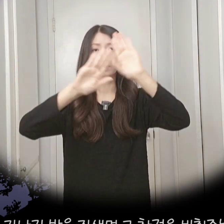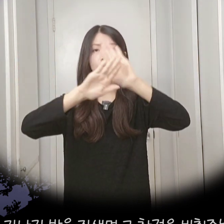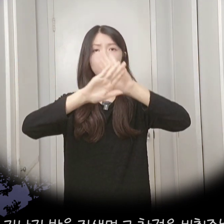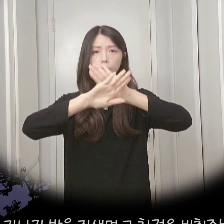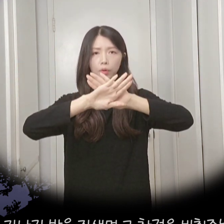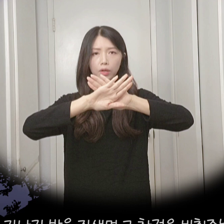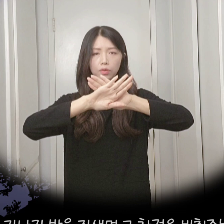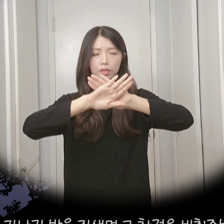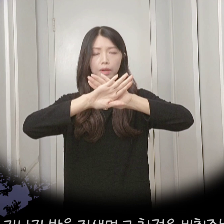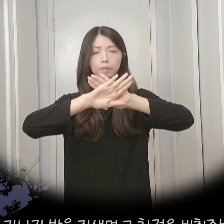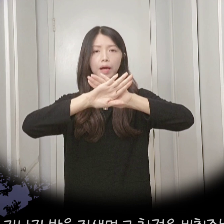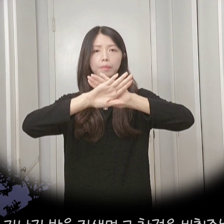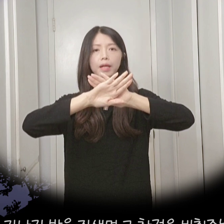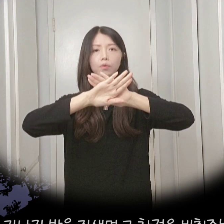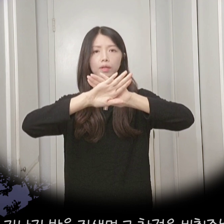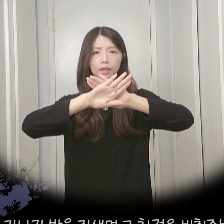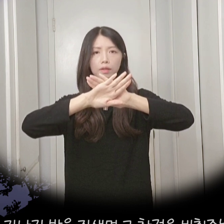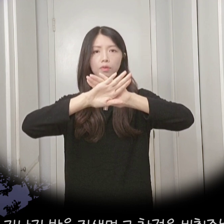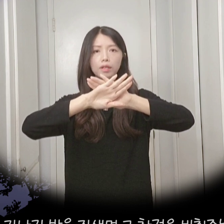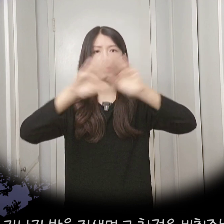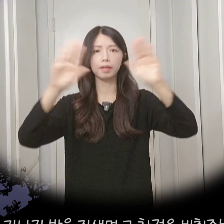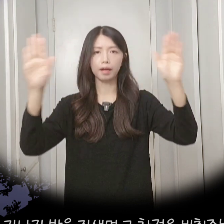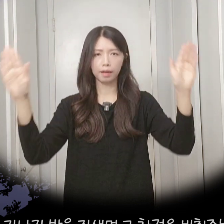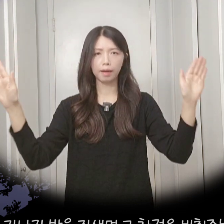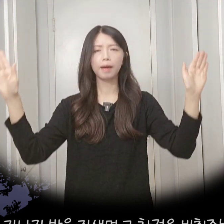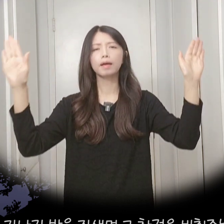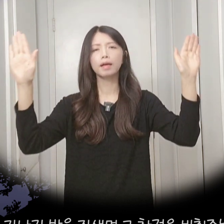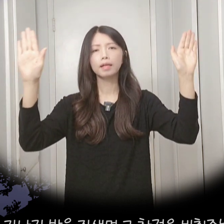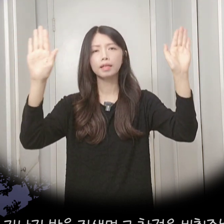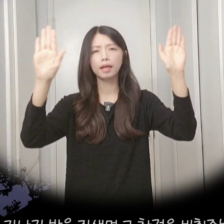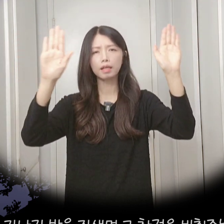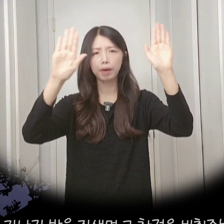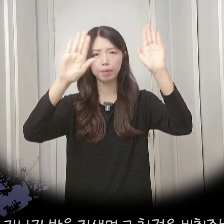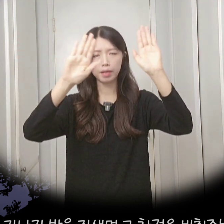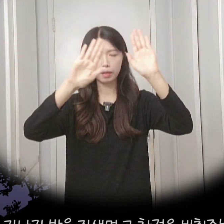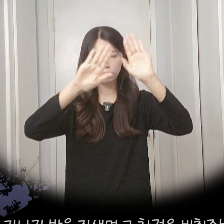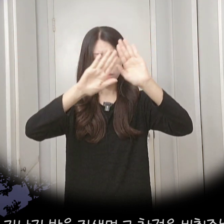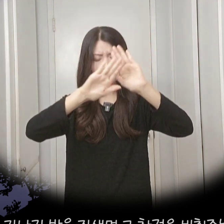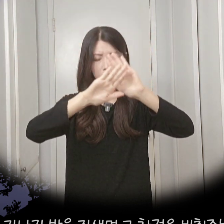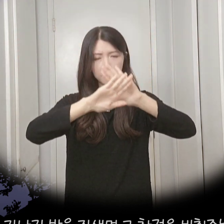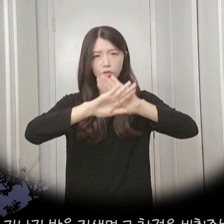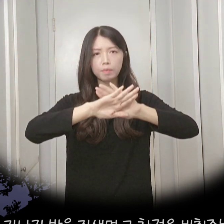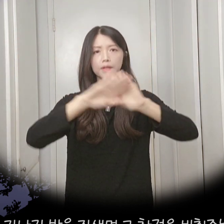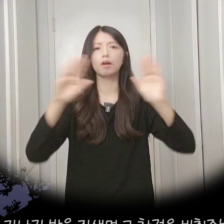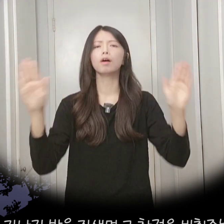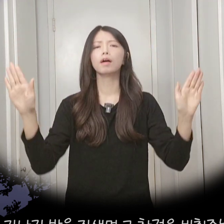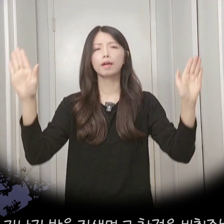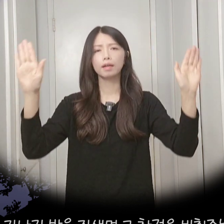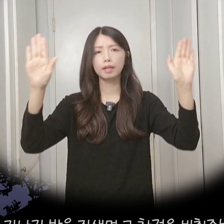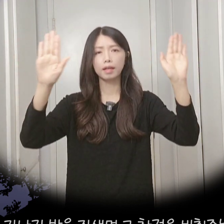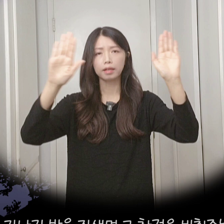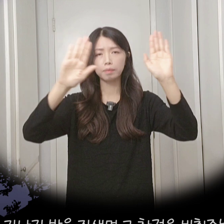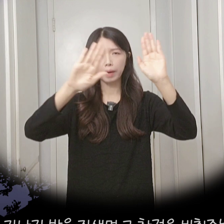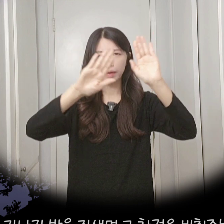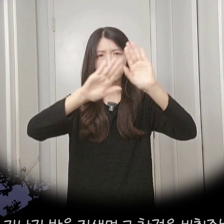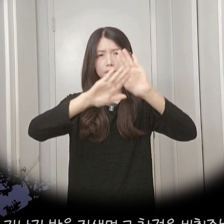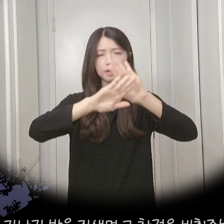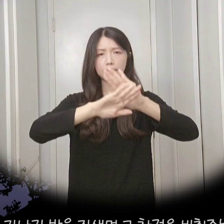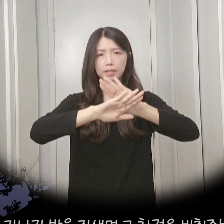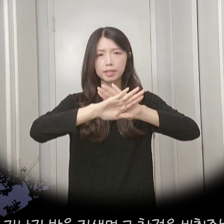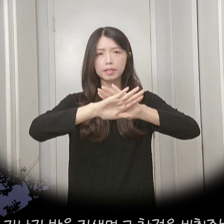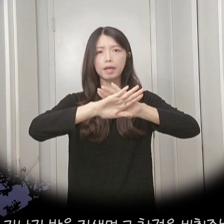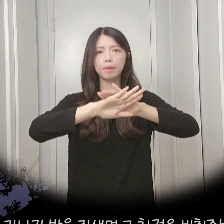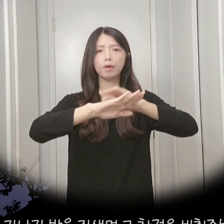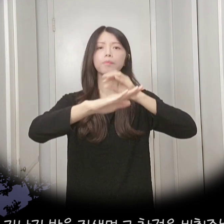상태에서 안쪽으로 포개 주시면 밤이라고 한 뜻의 수어가 됩니다. 기나긴 밤이니까 좀 천천히 해주시면 돼요. 기나긴